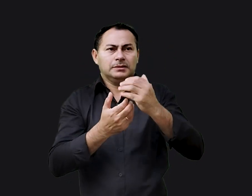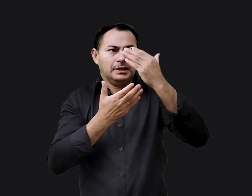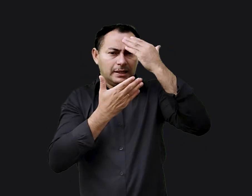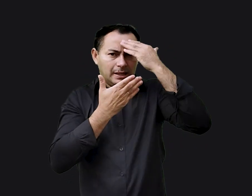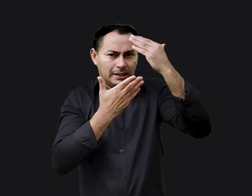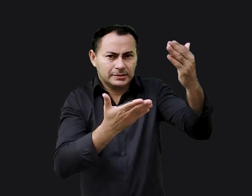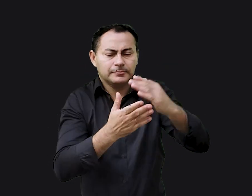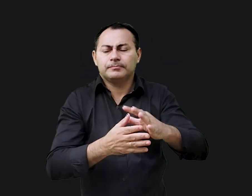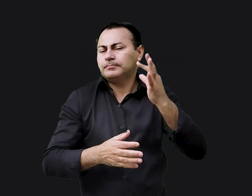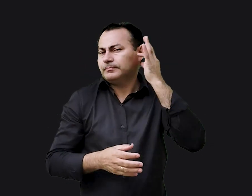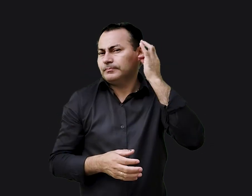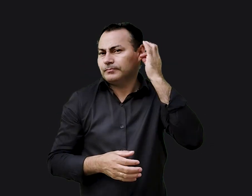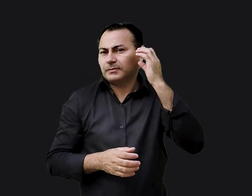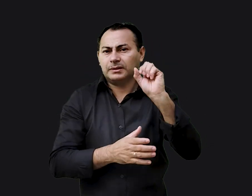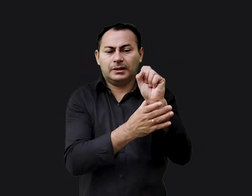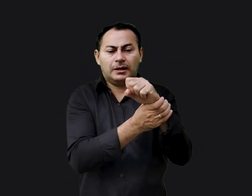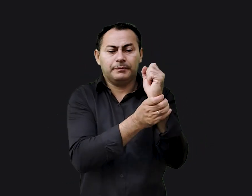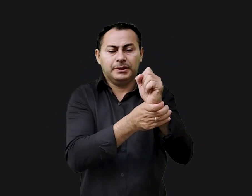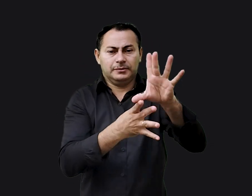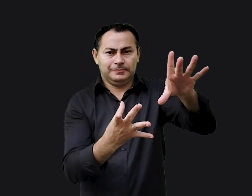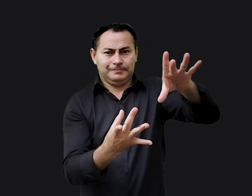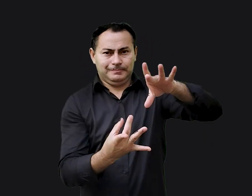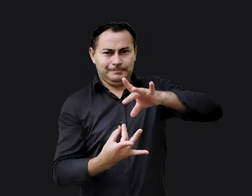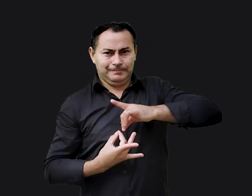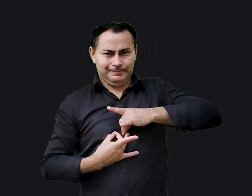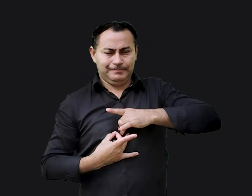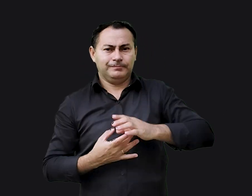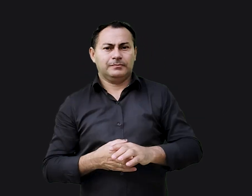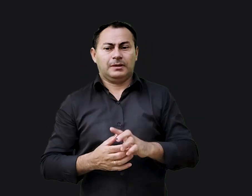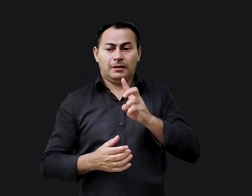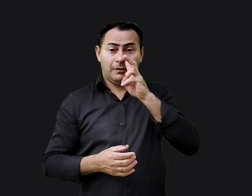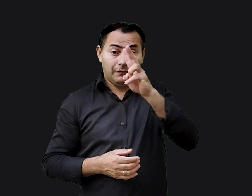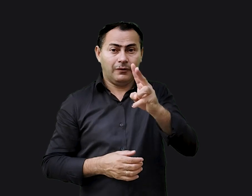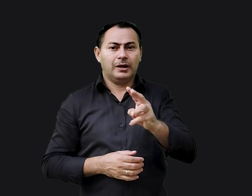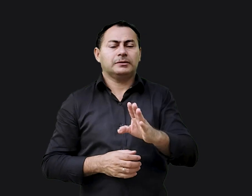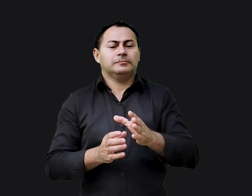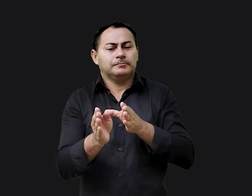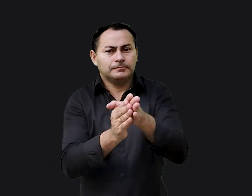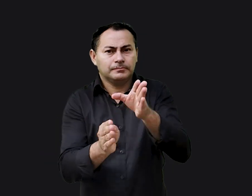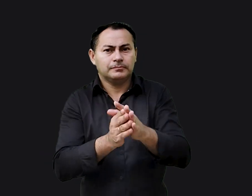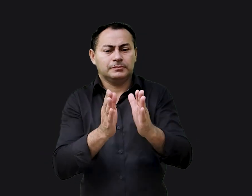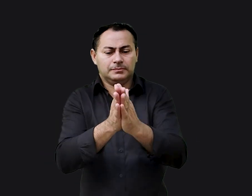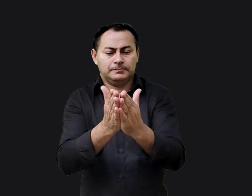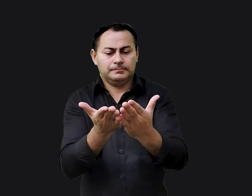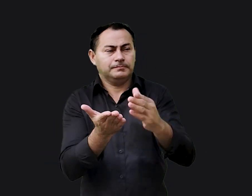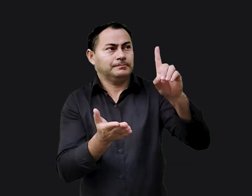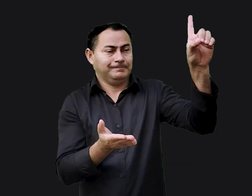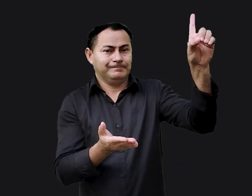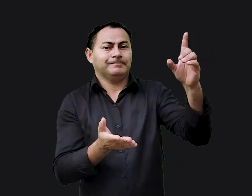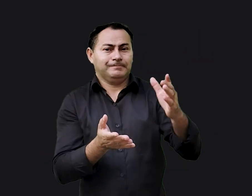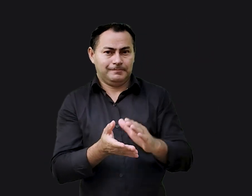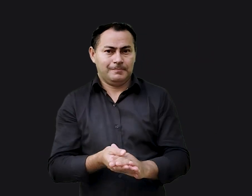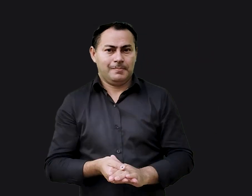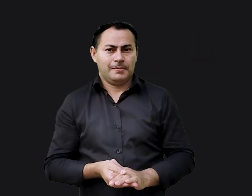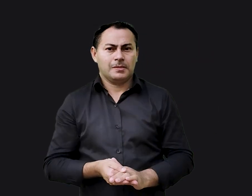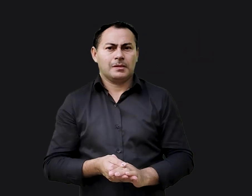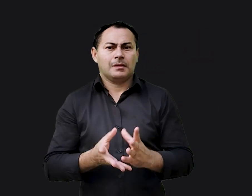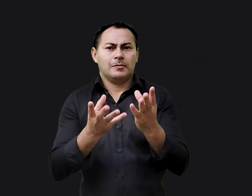Ação de Graças é uma excelente terapia espiritual fortemente recomendada nas escrituras sabe